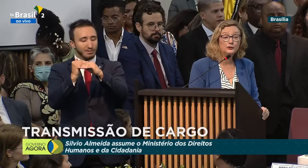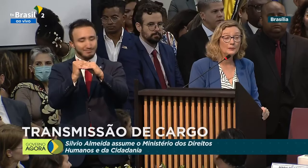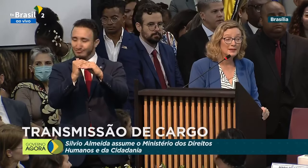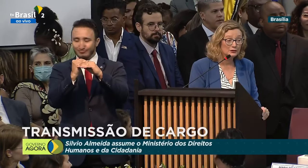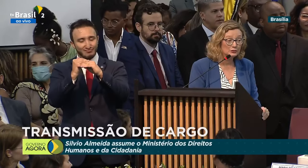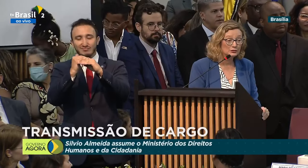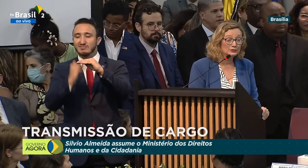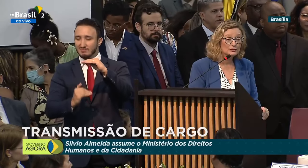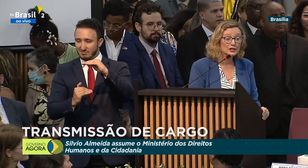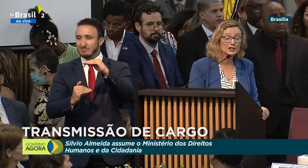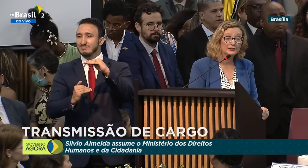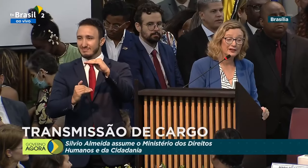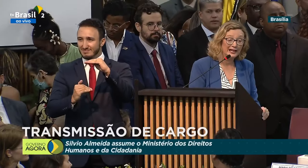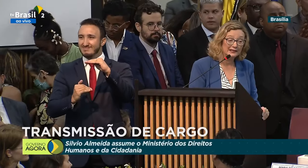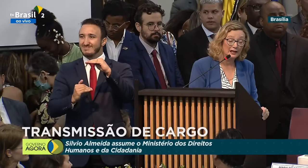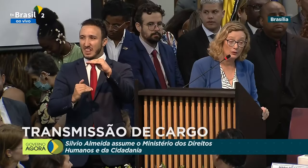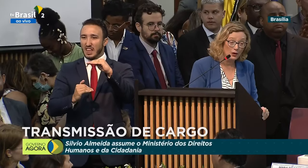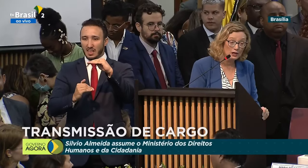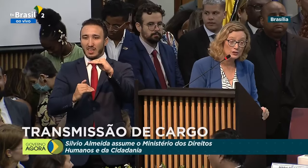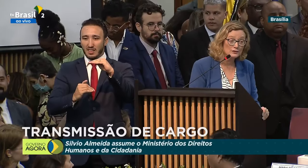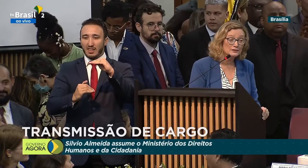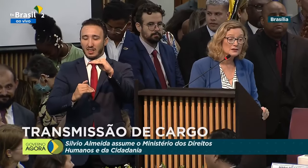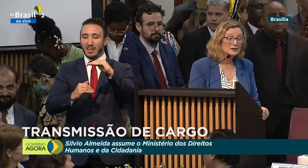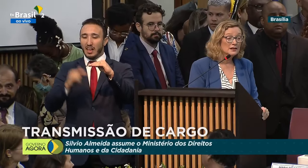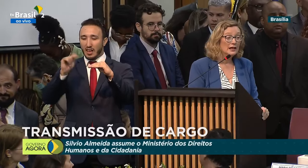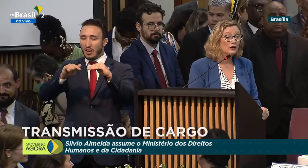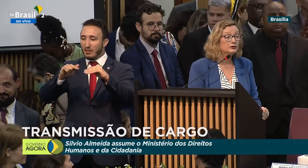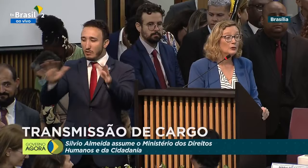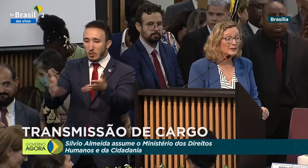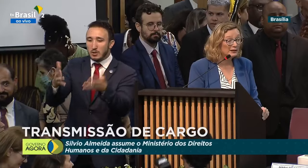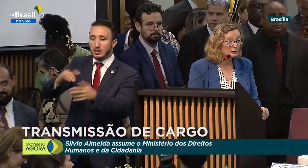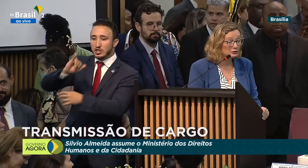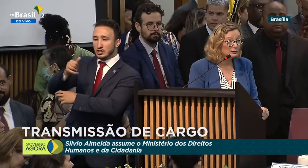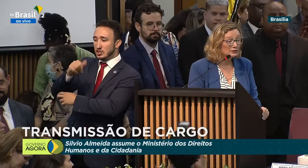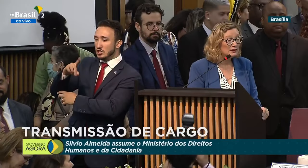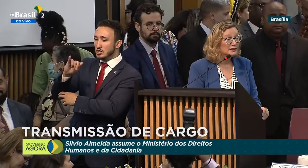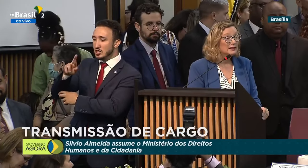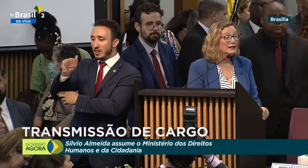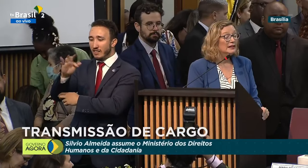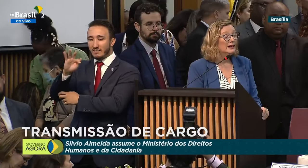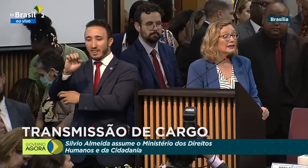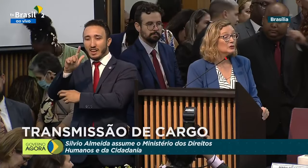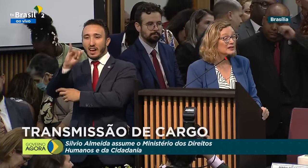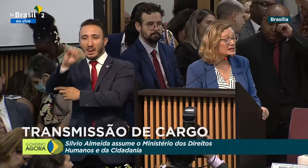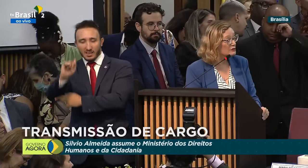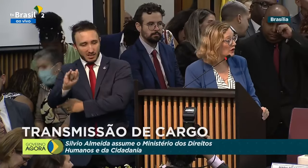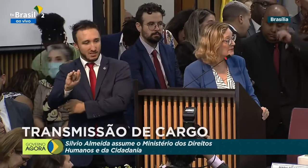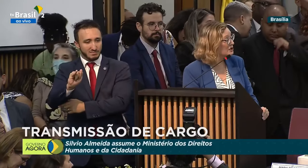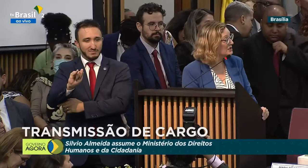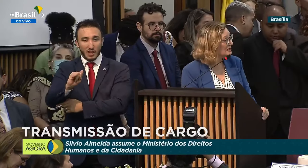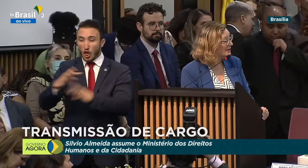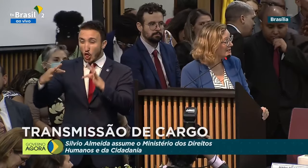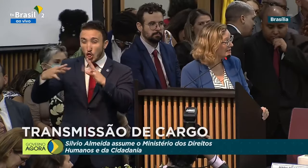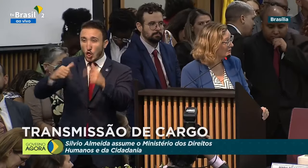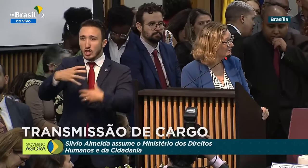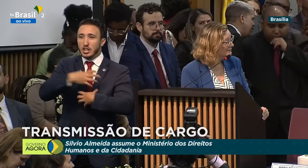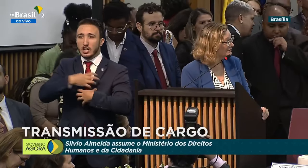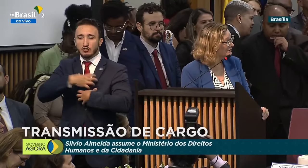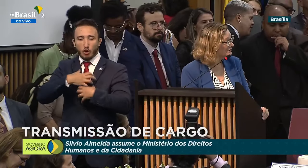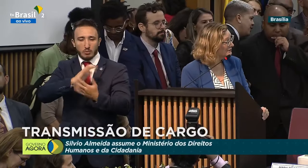ao fomento Jandira feghali ao ódio alfamento a todas as formas de